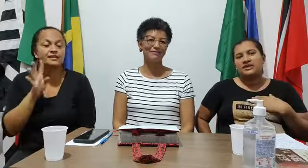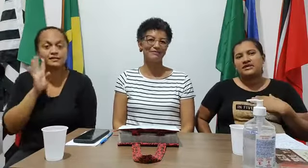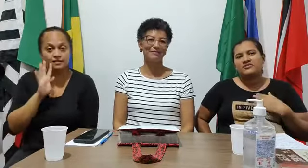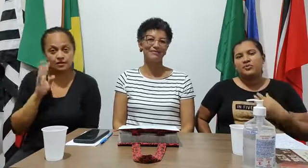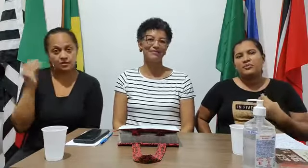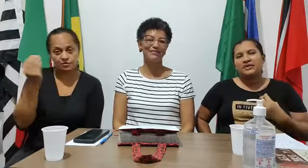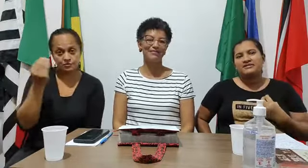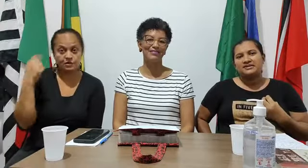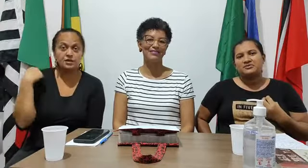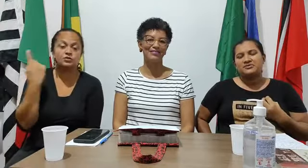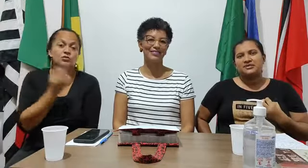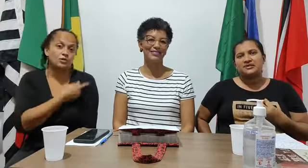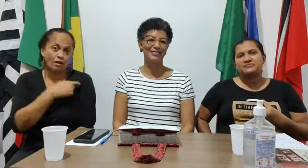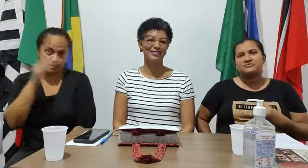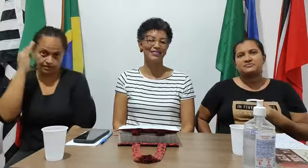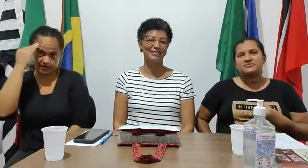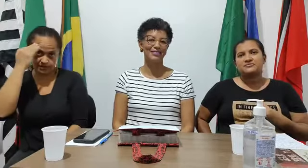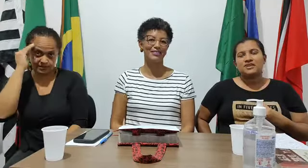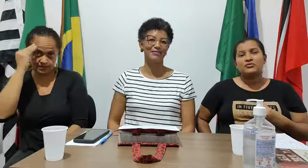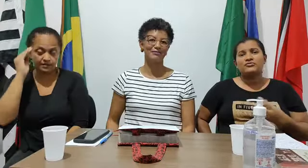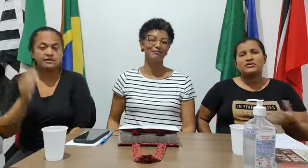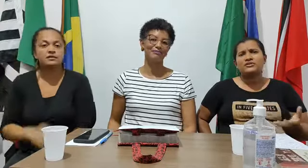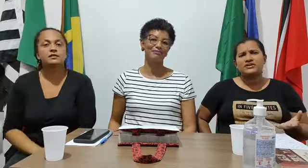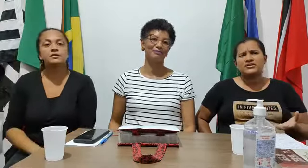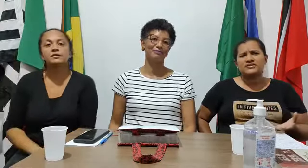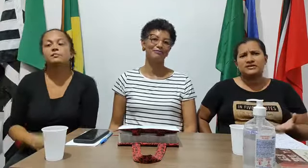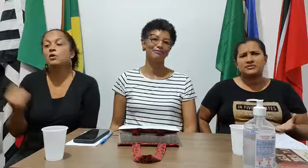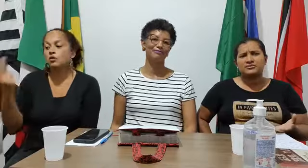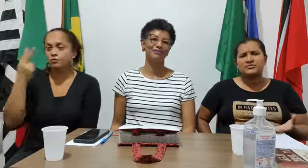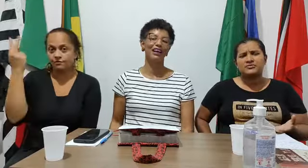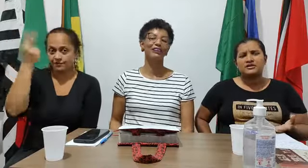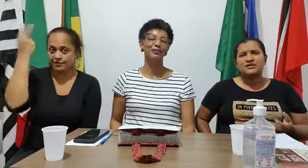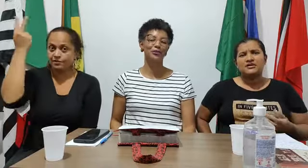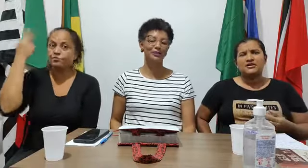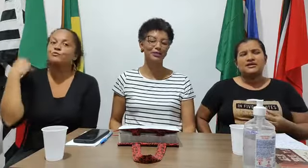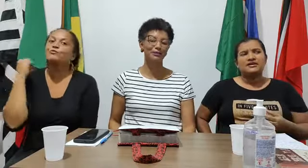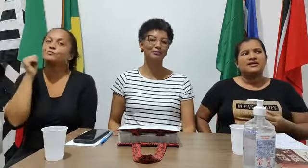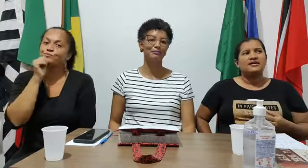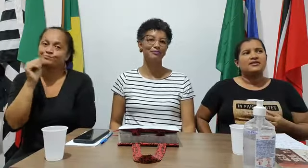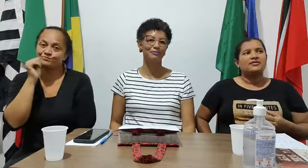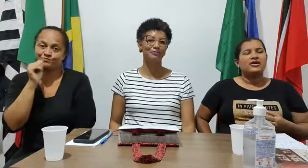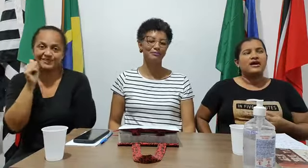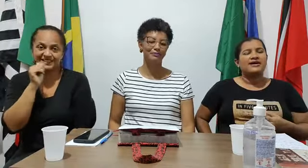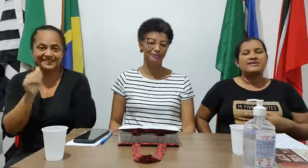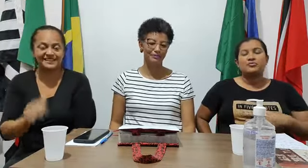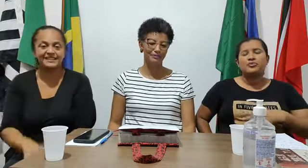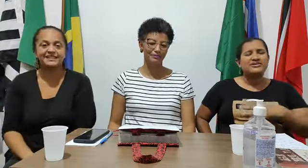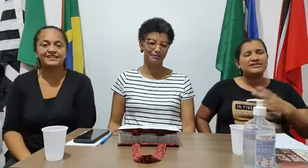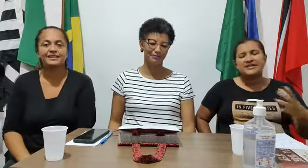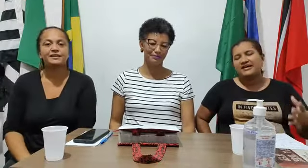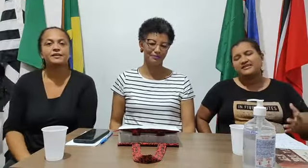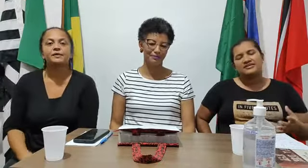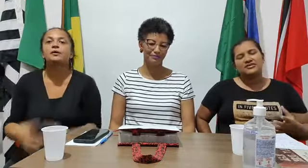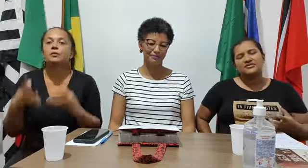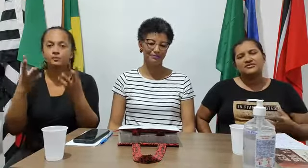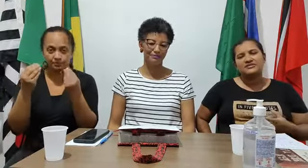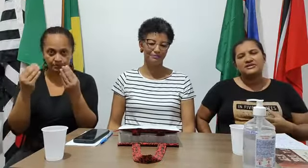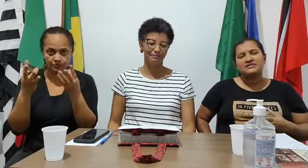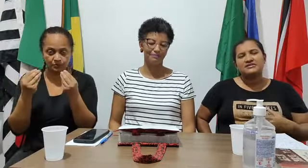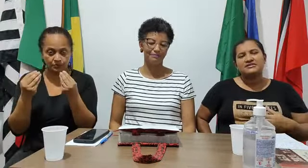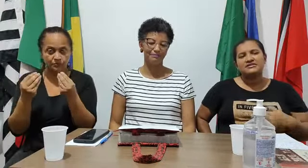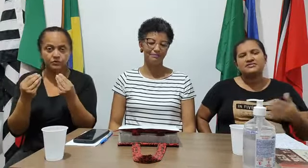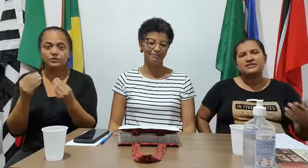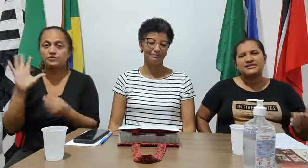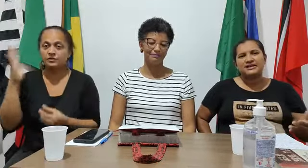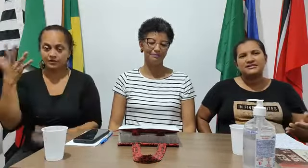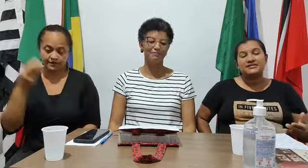nós, mulheres, compreendemos, né? O valor que nós temos. Aleluia. Muitas áreas da nossa